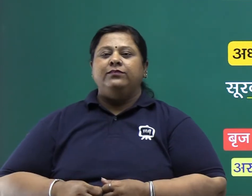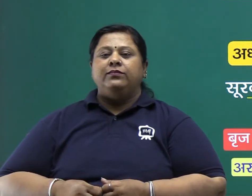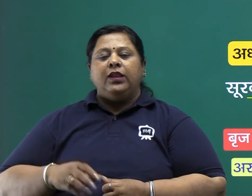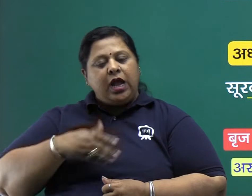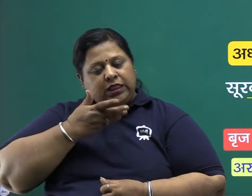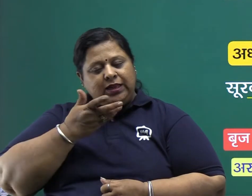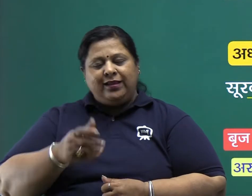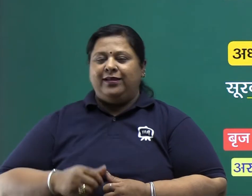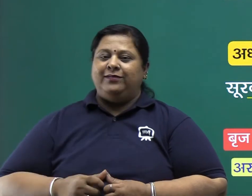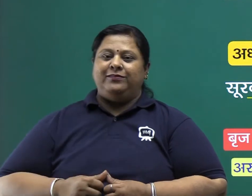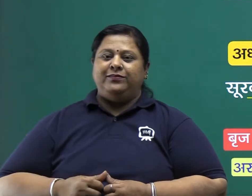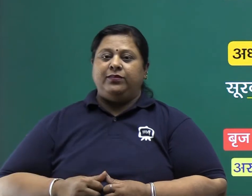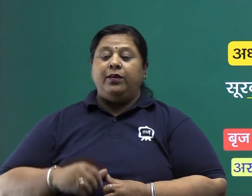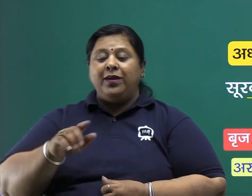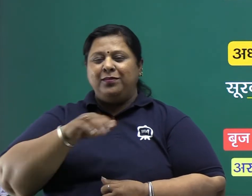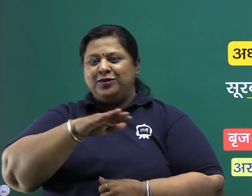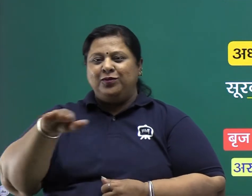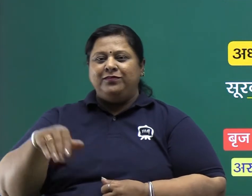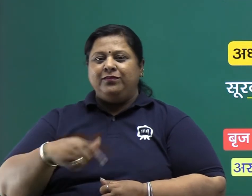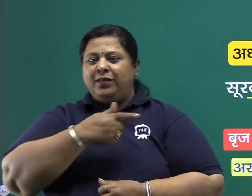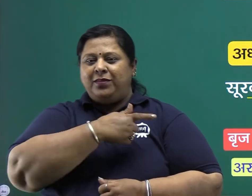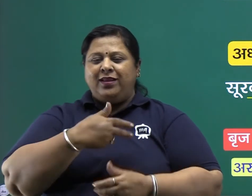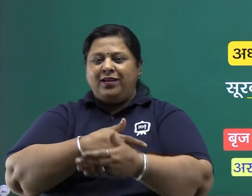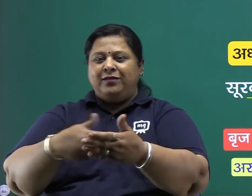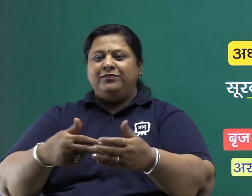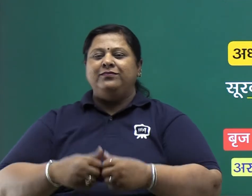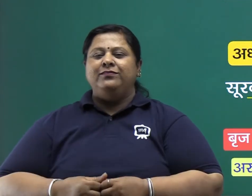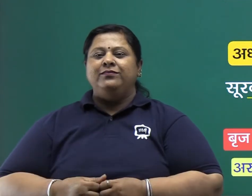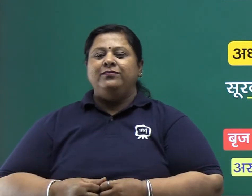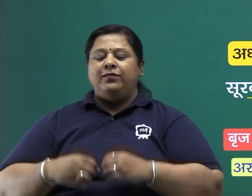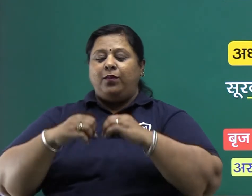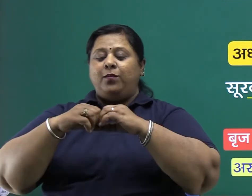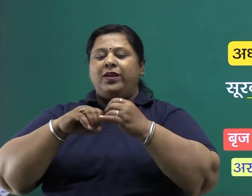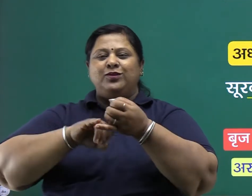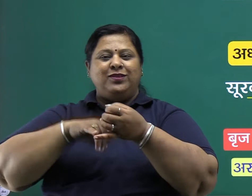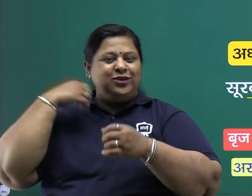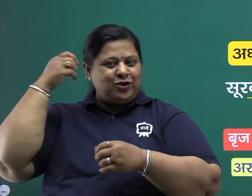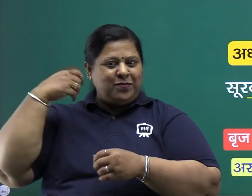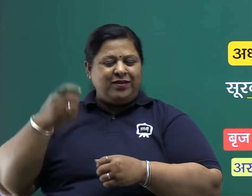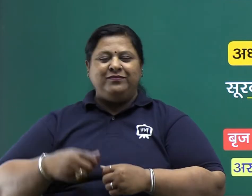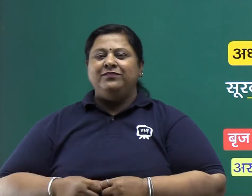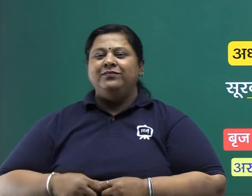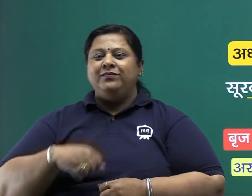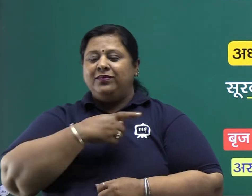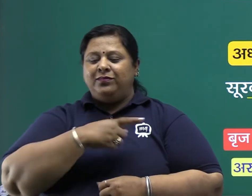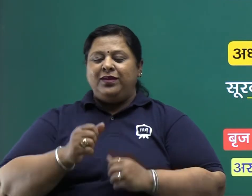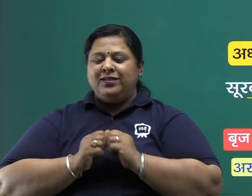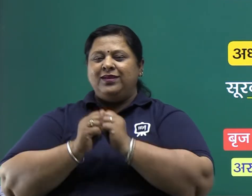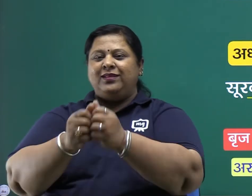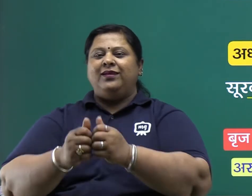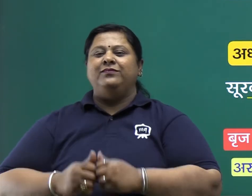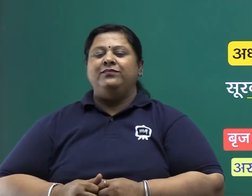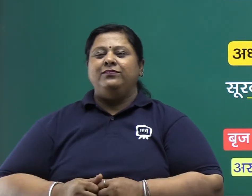का अध्ययन करेंगे। प्यारे बच्चों, मेरा नाम ब्रिज सुंदर शर्मा और मेरे साथ